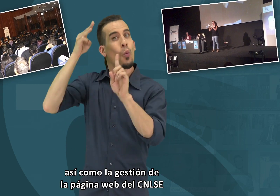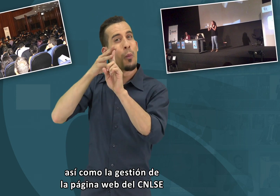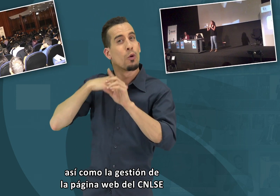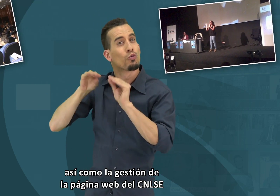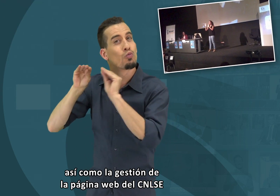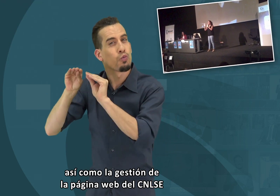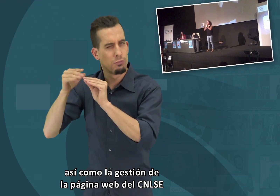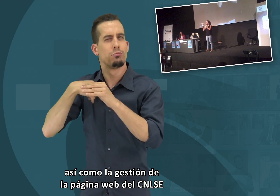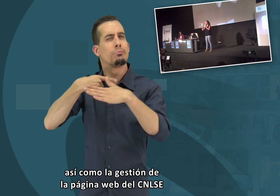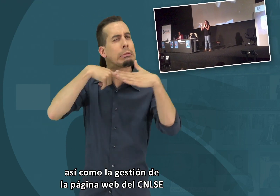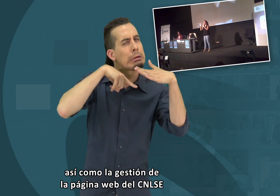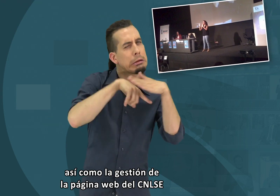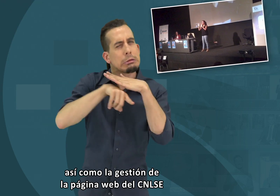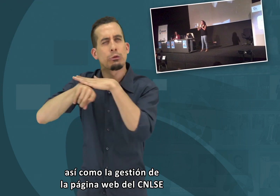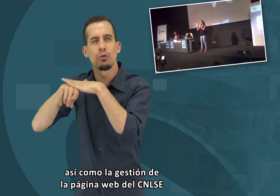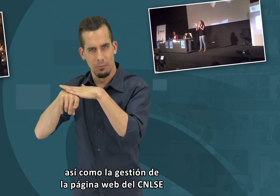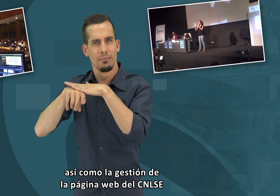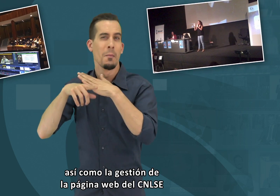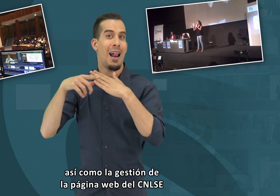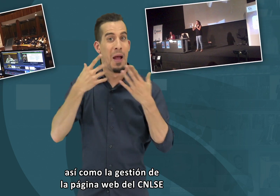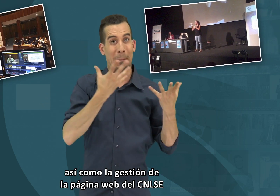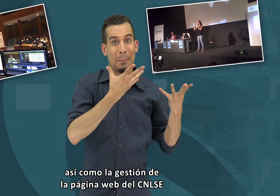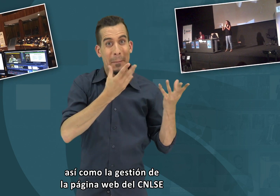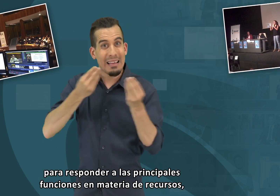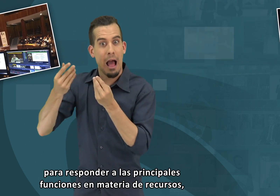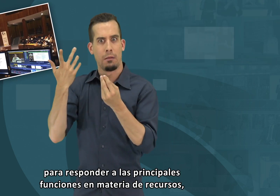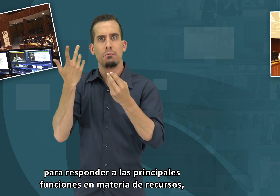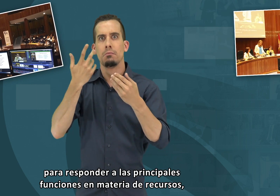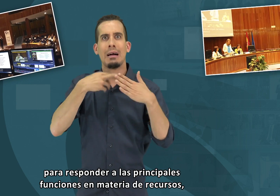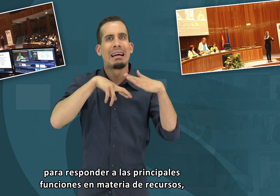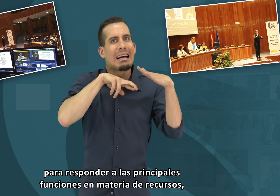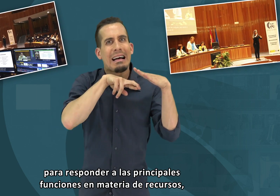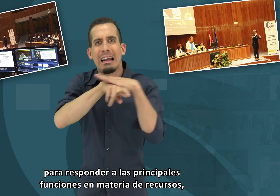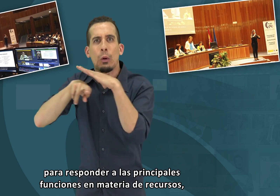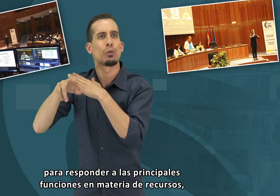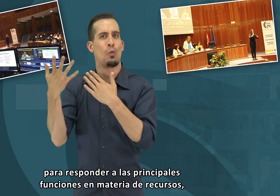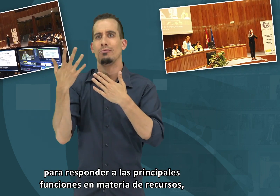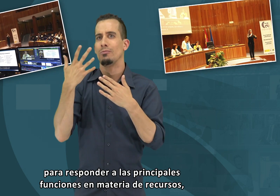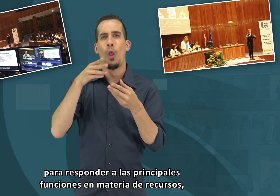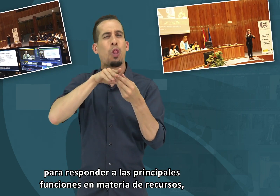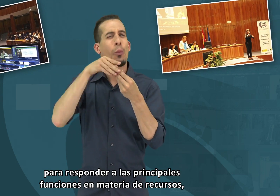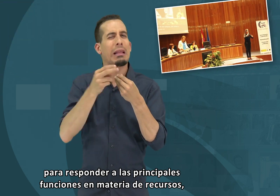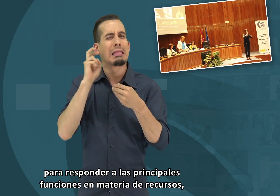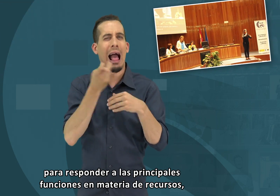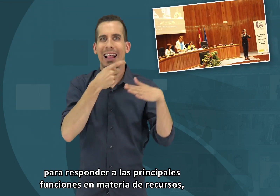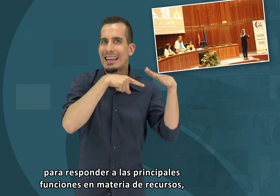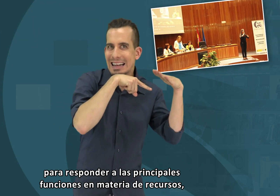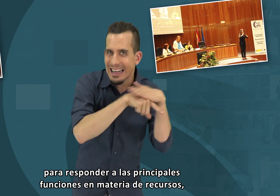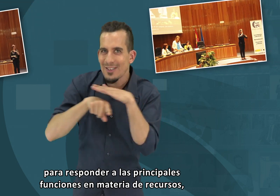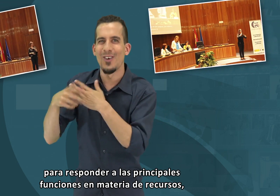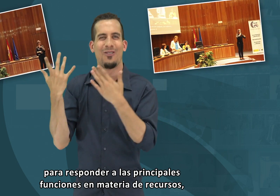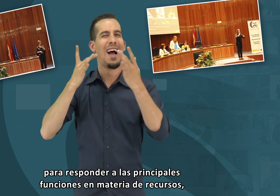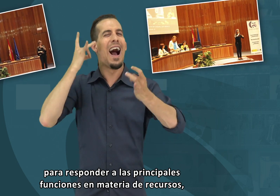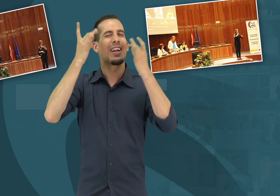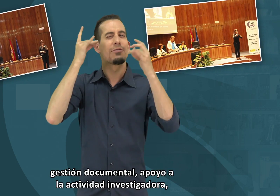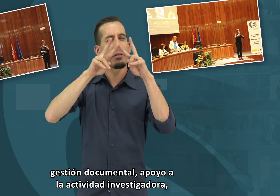funciones en materia de recursos, gestión documental, apoyo a la actividad investigadora,